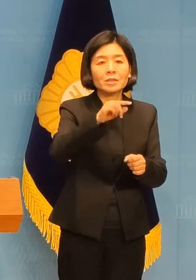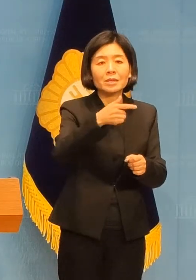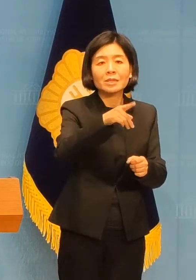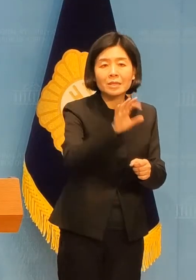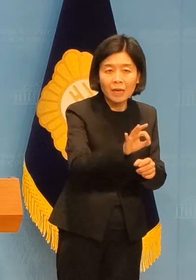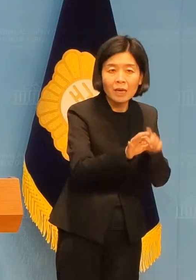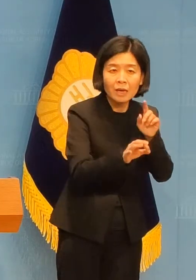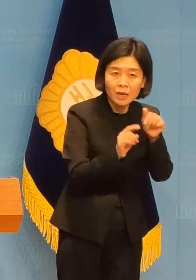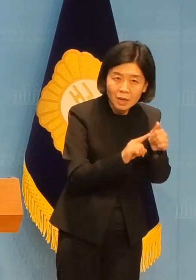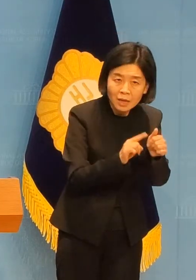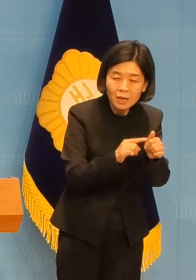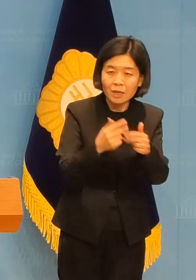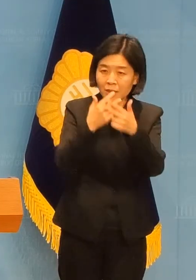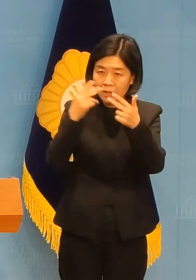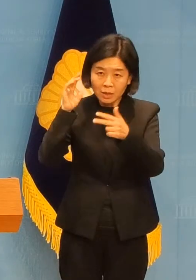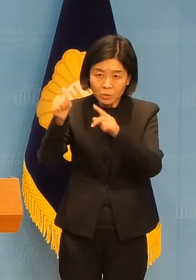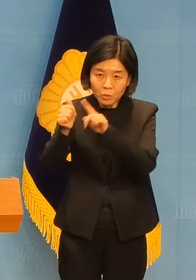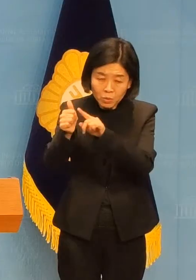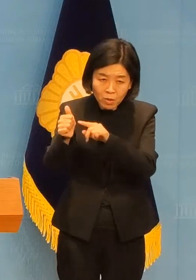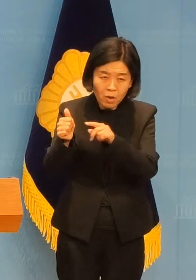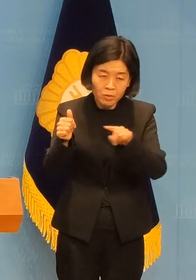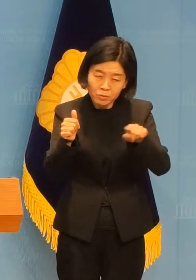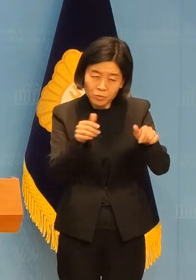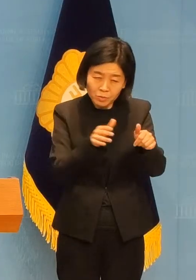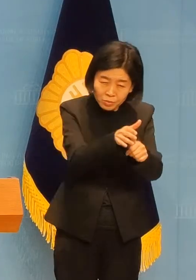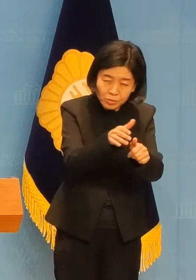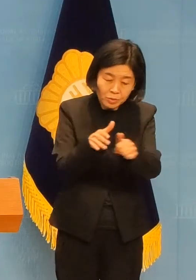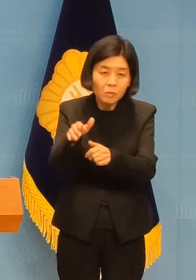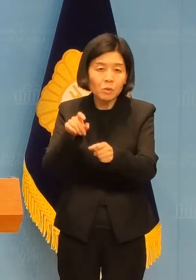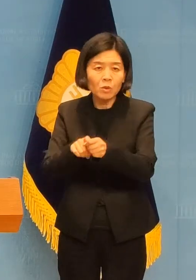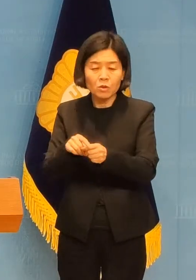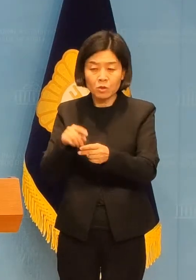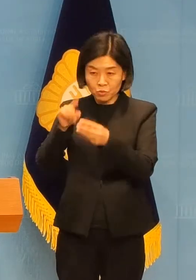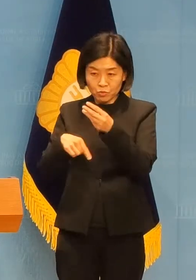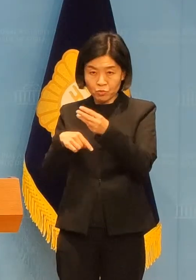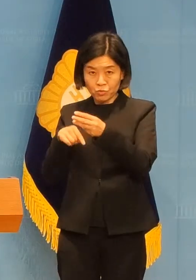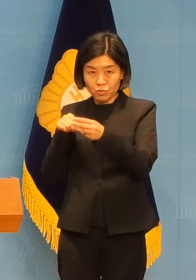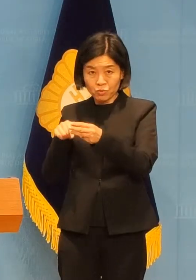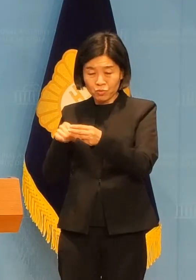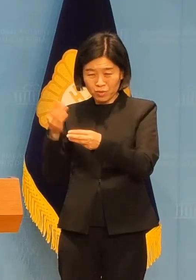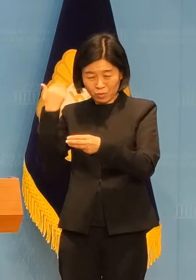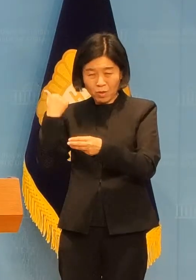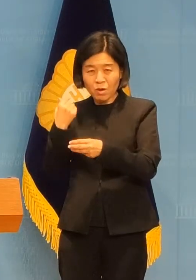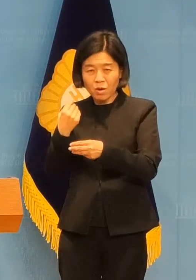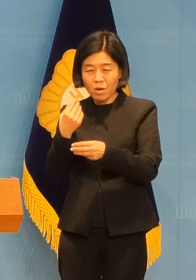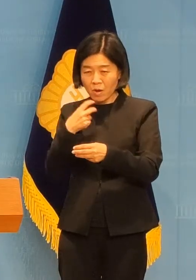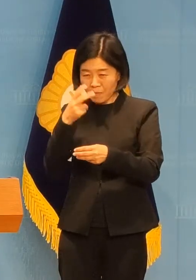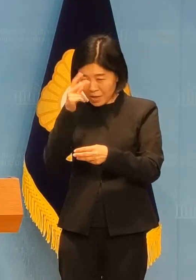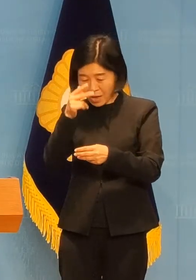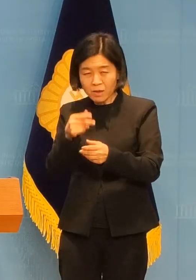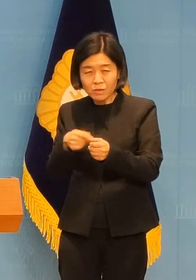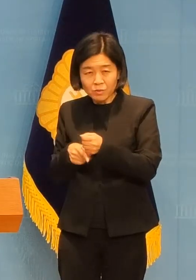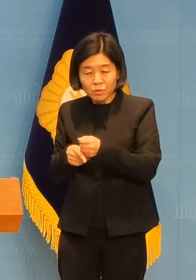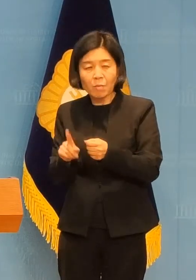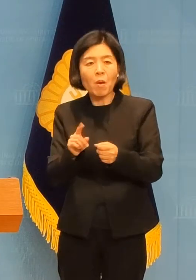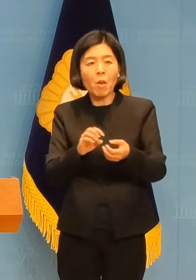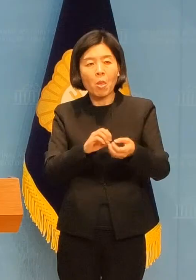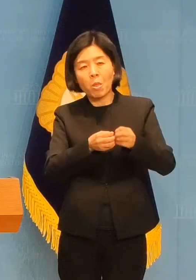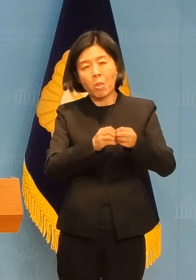이재명 대통령을 직접 겨냥하려는 윤석열 정부 수사팀의 의도적인 왜곡 아닙니까?